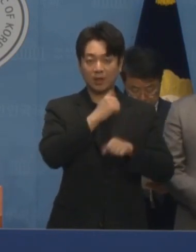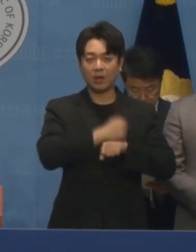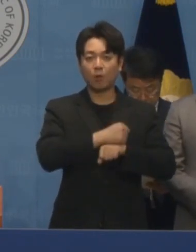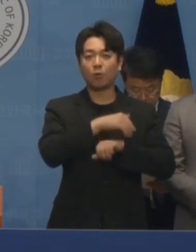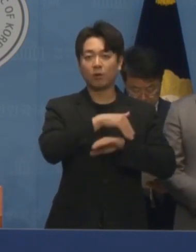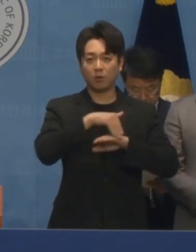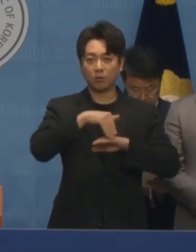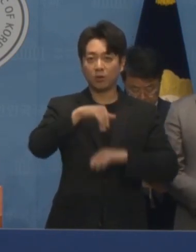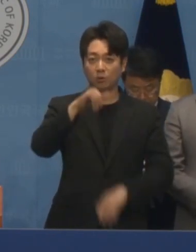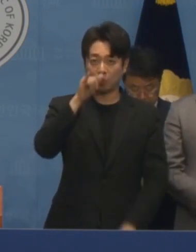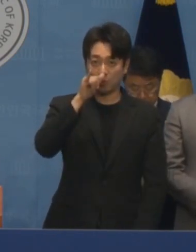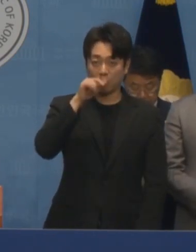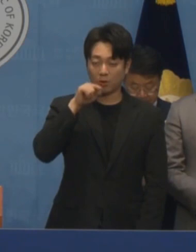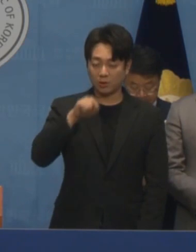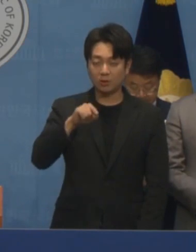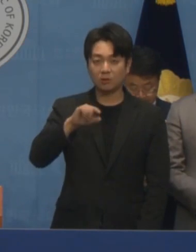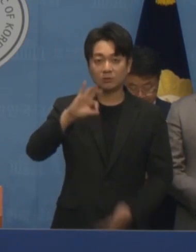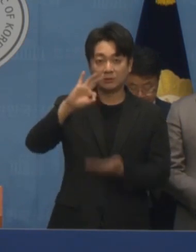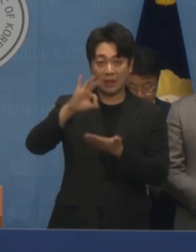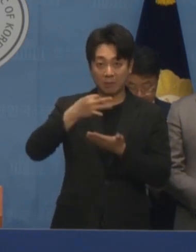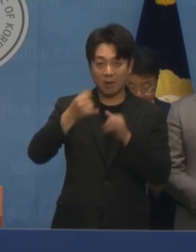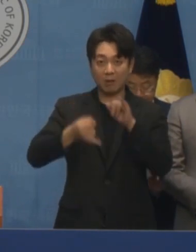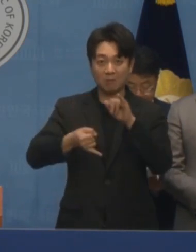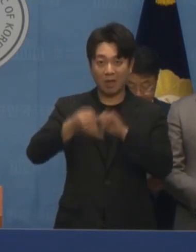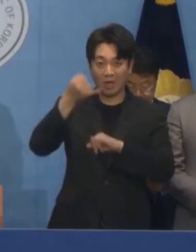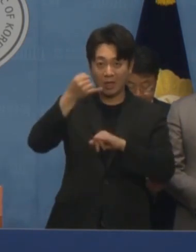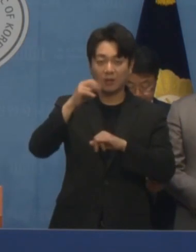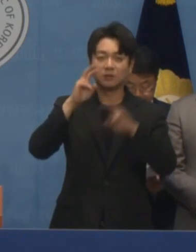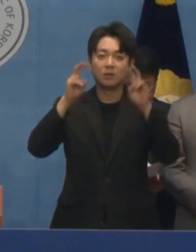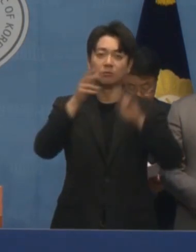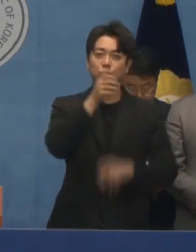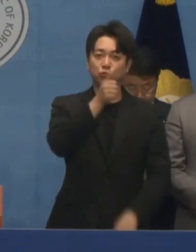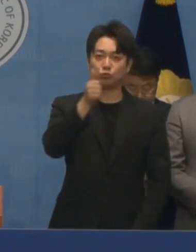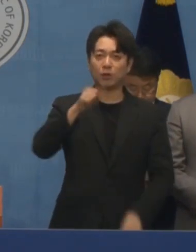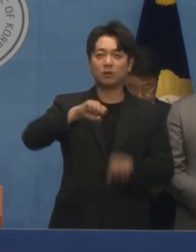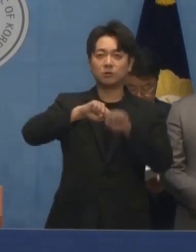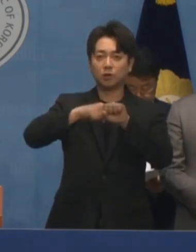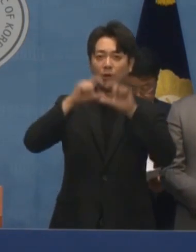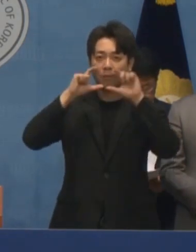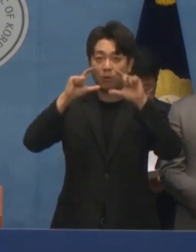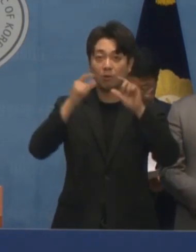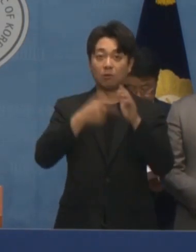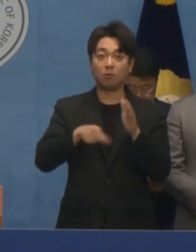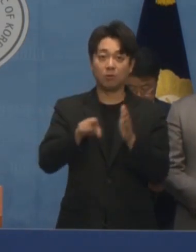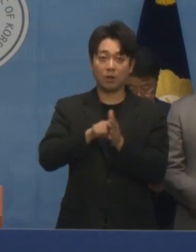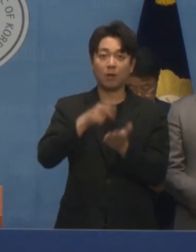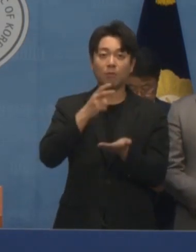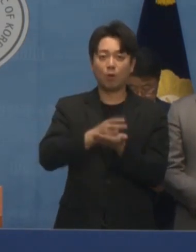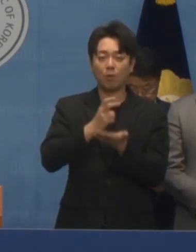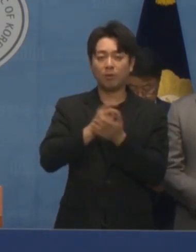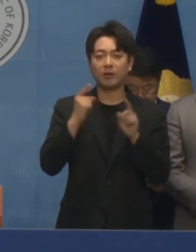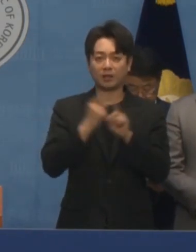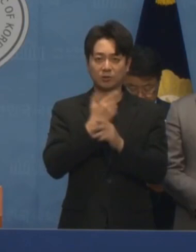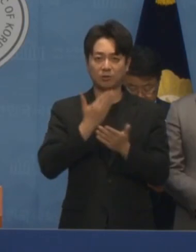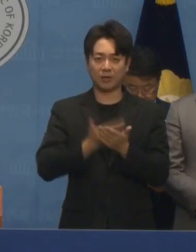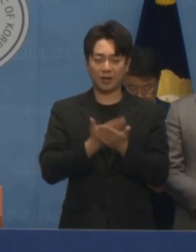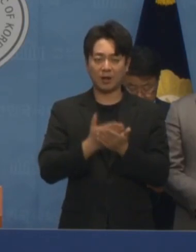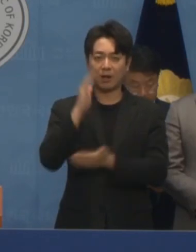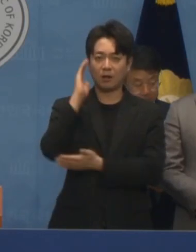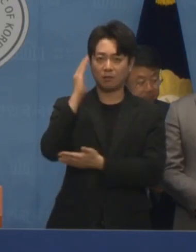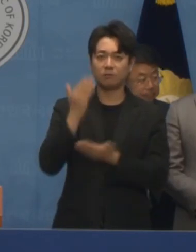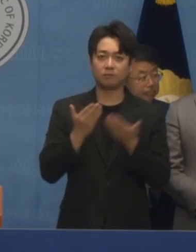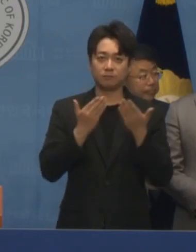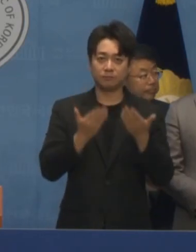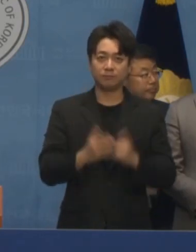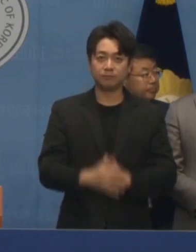상습체불 사업주에 대한 강력한 처벌 조항을 포함한 법 개정을 촉구해왔습니다. 임금체불을